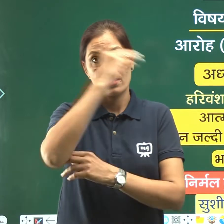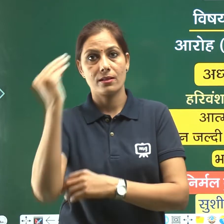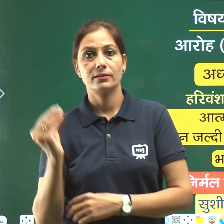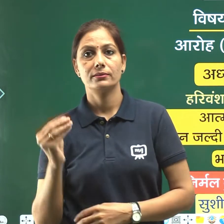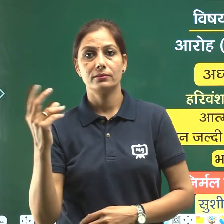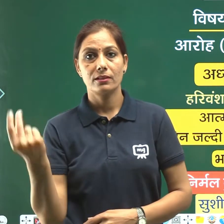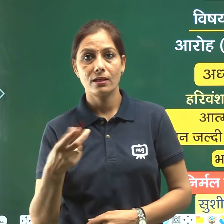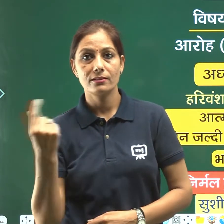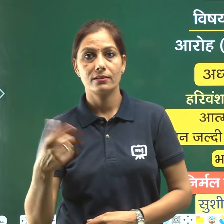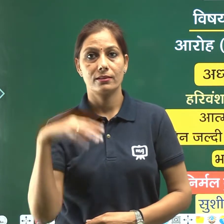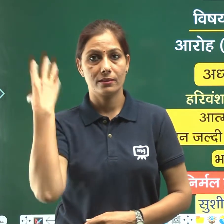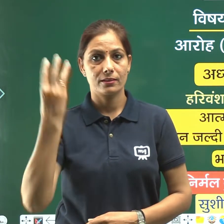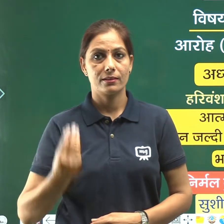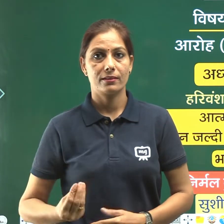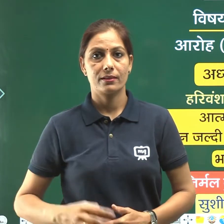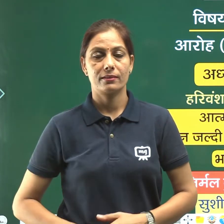है